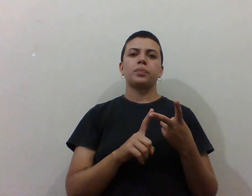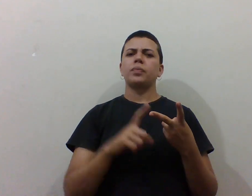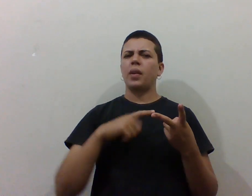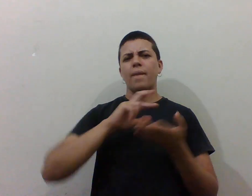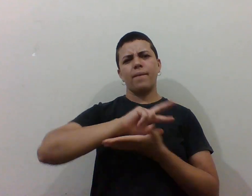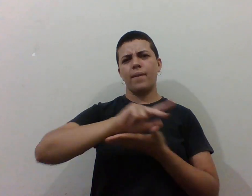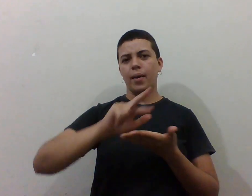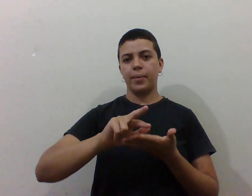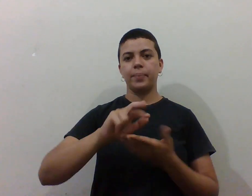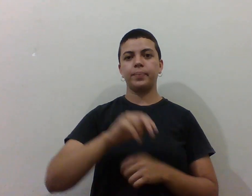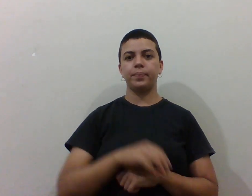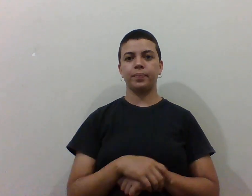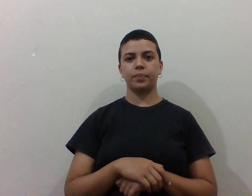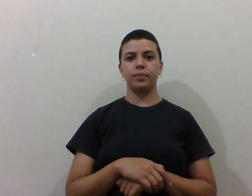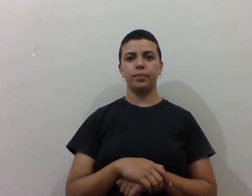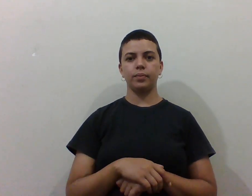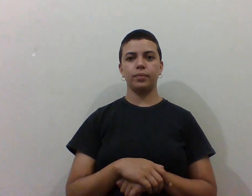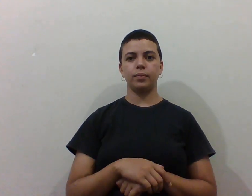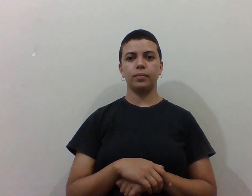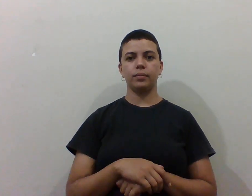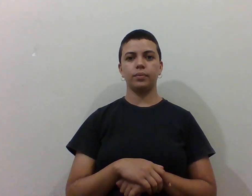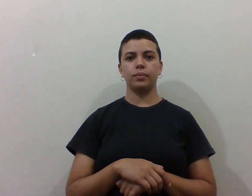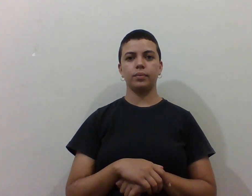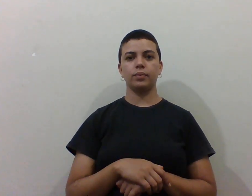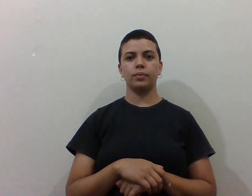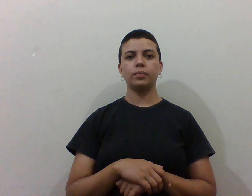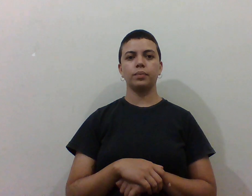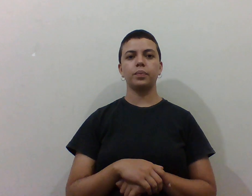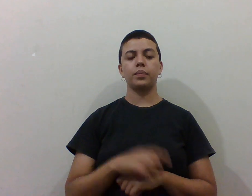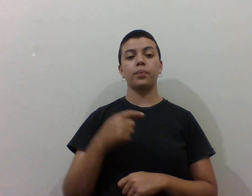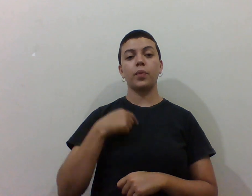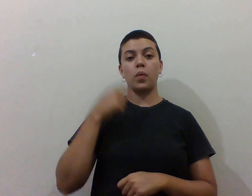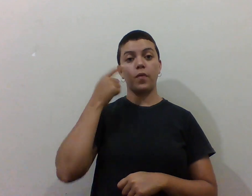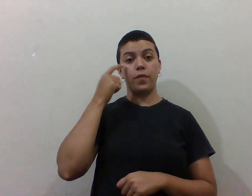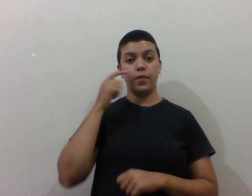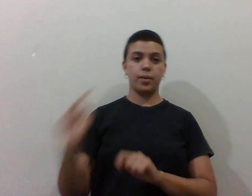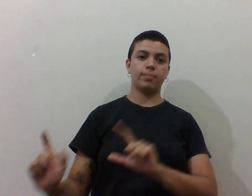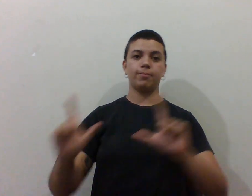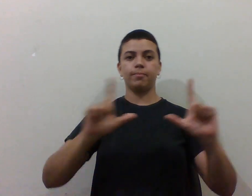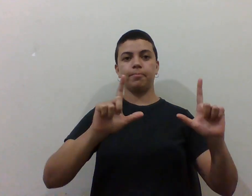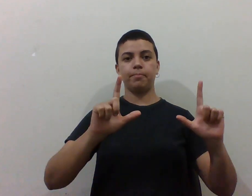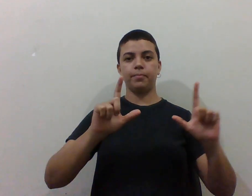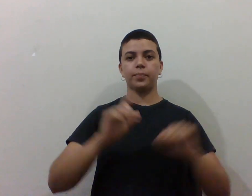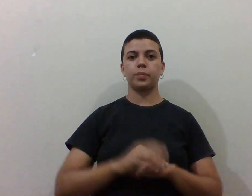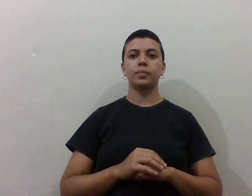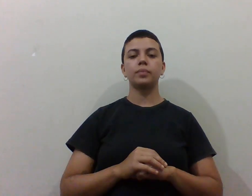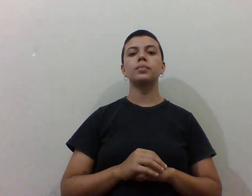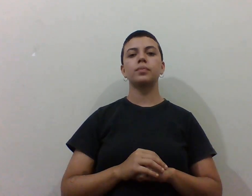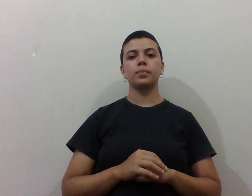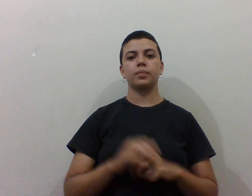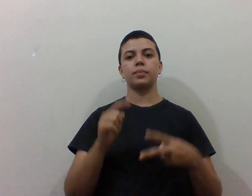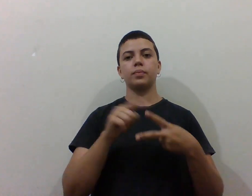trago esses dois exemplos até para tentar utilizar o tempo de fala que foi direcionado, que são os exemplos das mulheres e da população